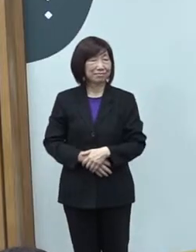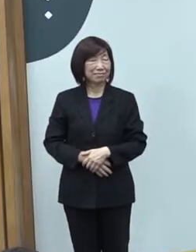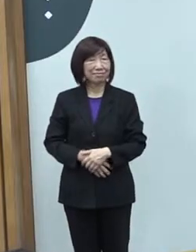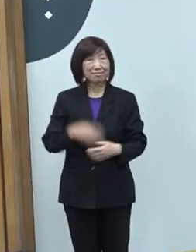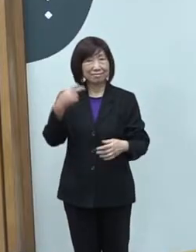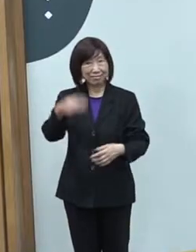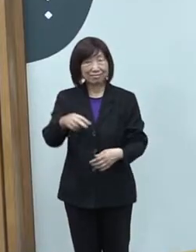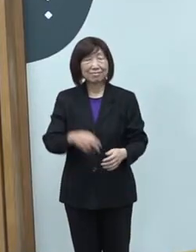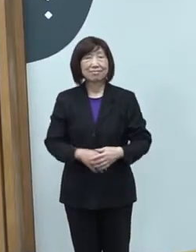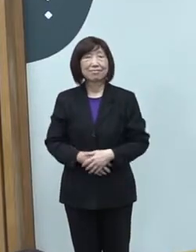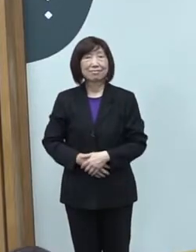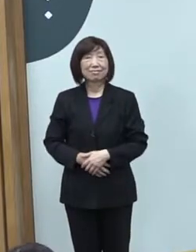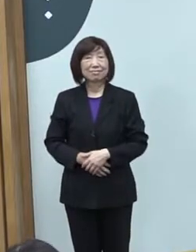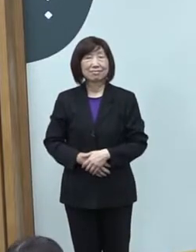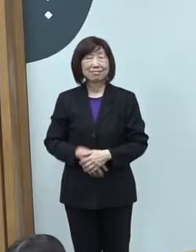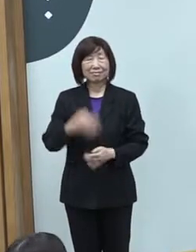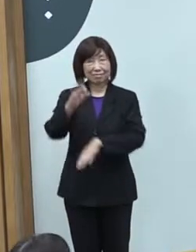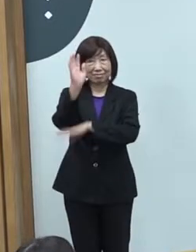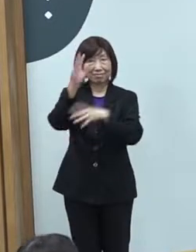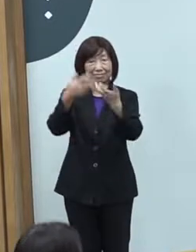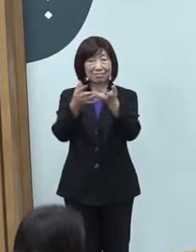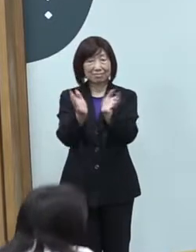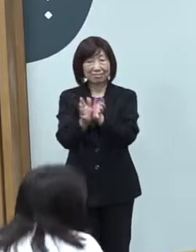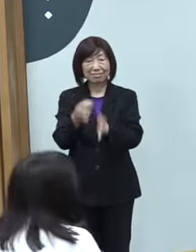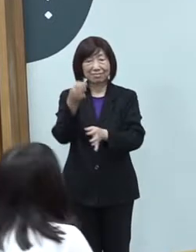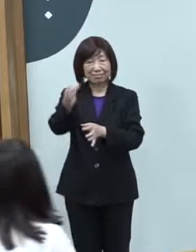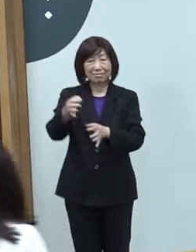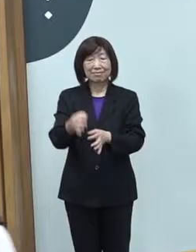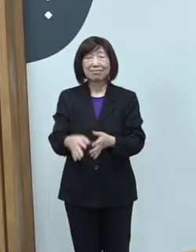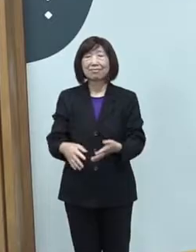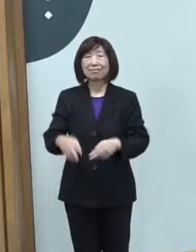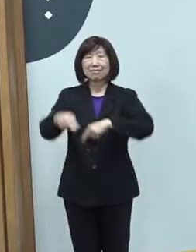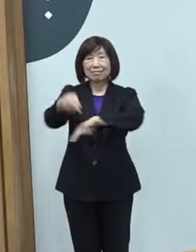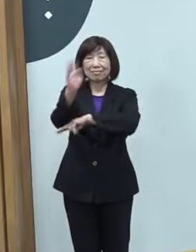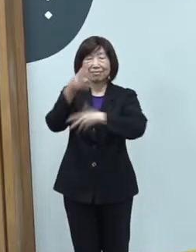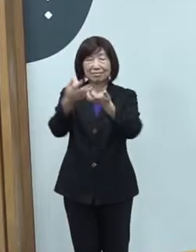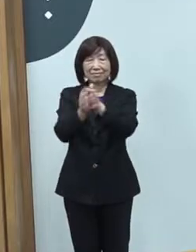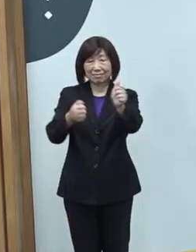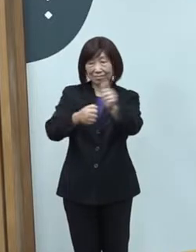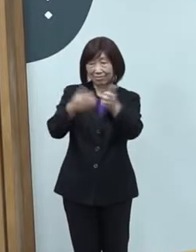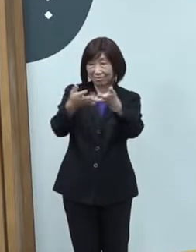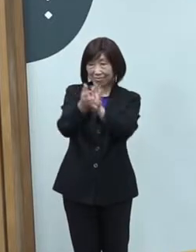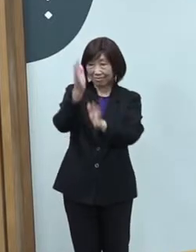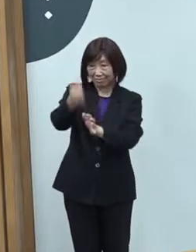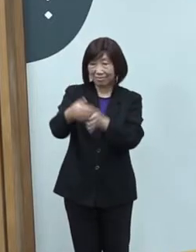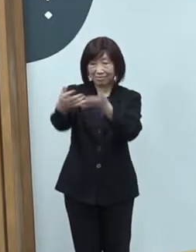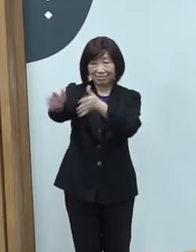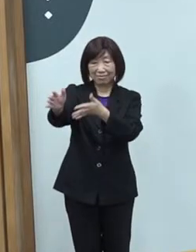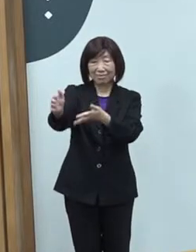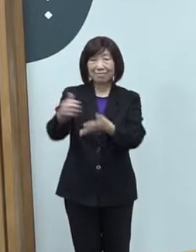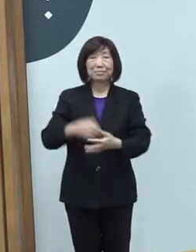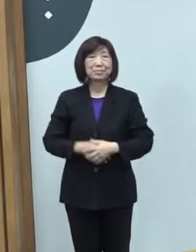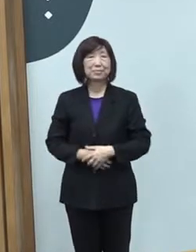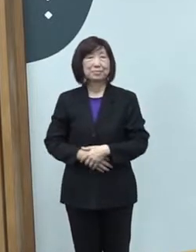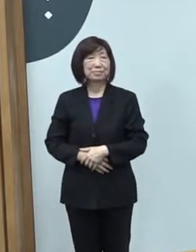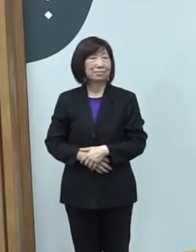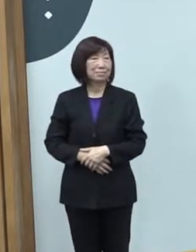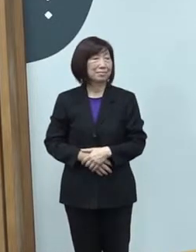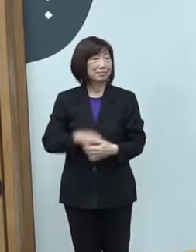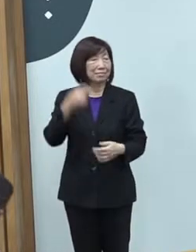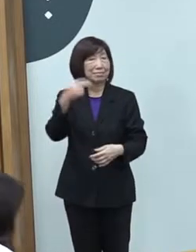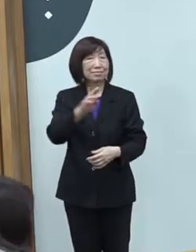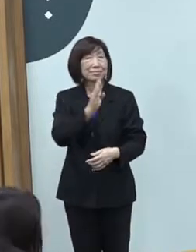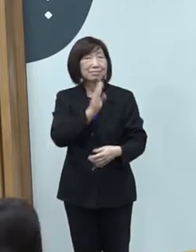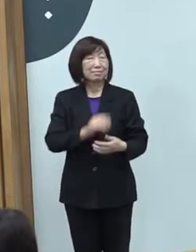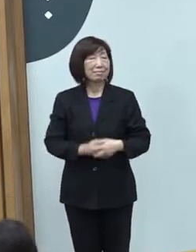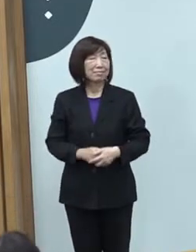接下来要介绍的是财政部赋税署稽征行政组陈秋珠副组长。再来要介